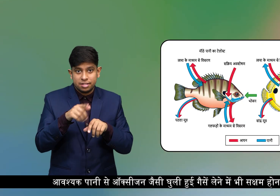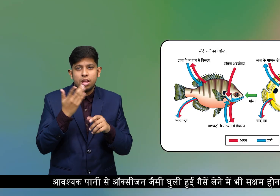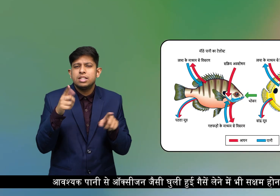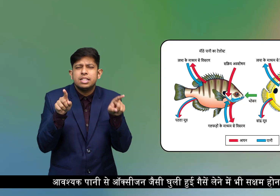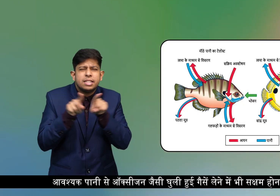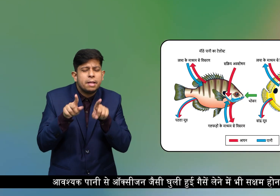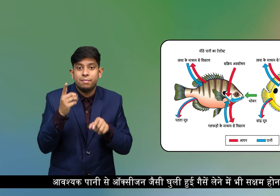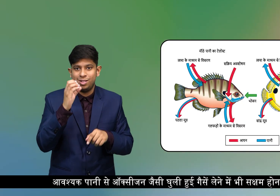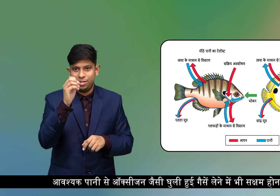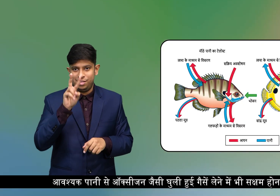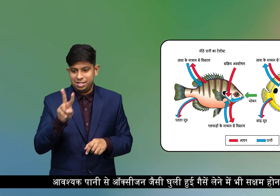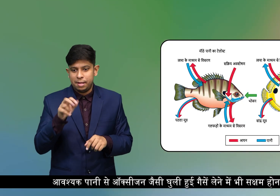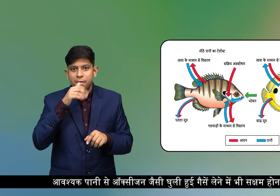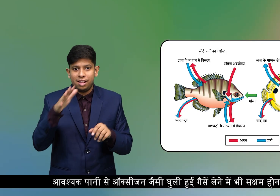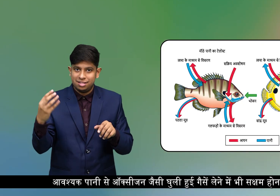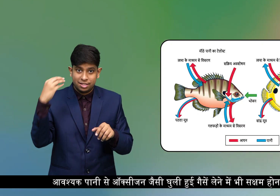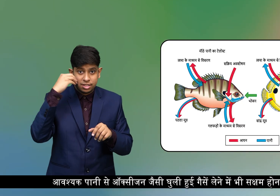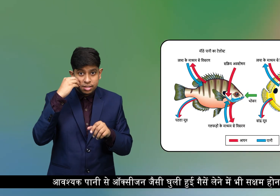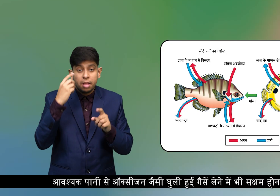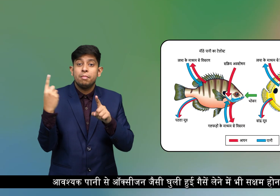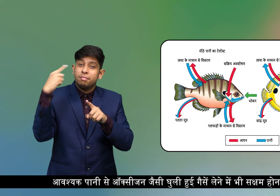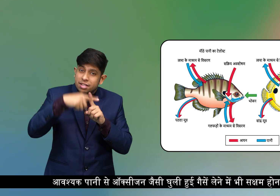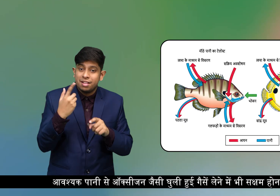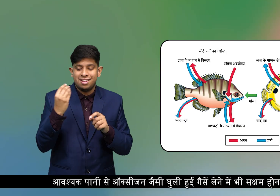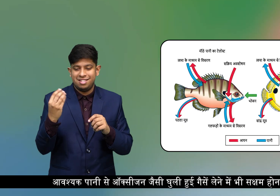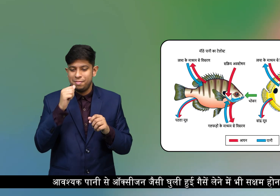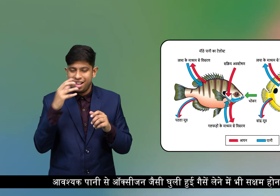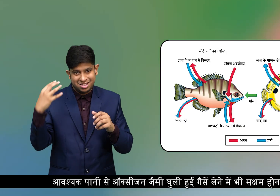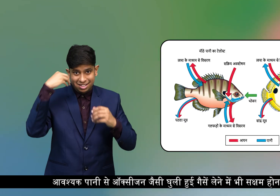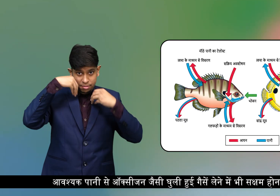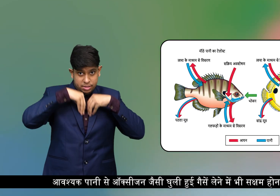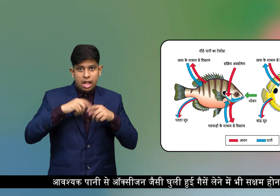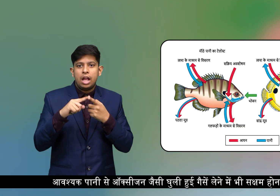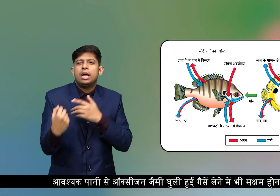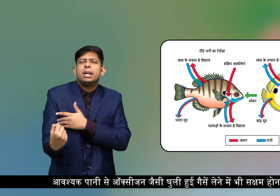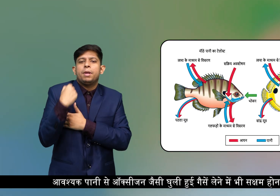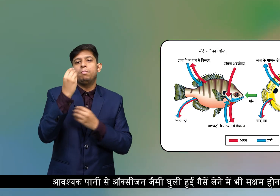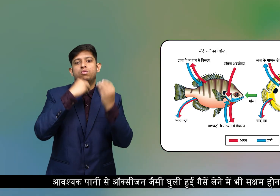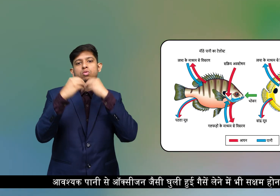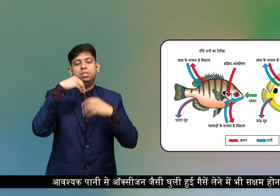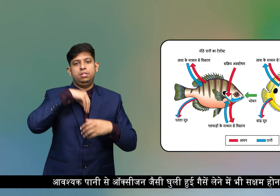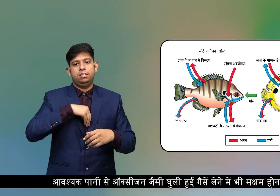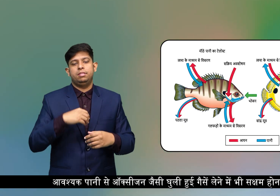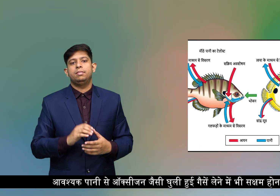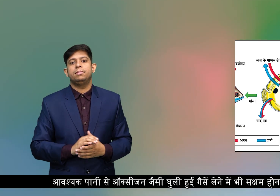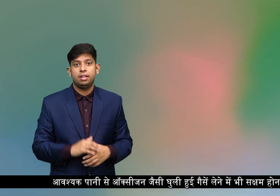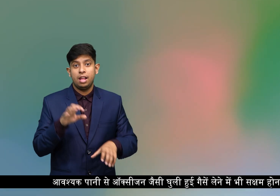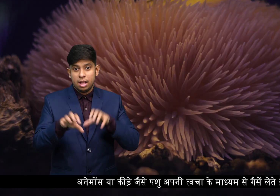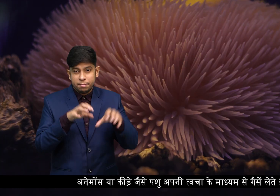से ऑक्सीजन जैसी घुली हुई गैसें लेने में भी सक्षम होने चाहिए।